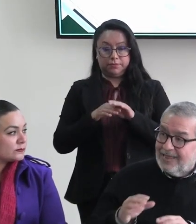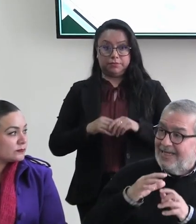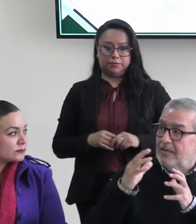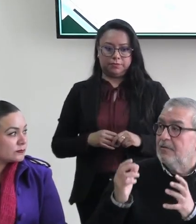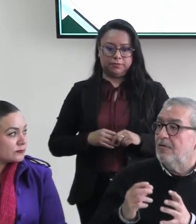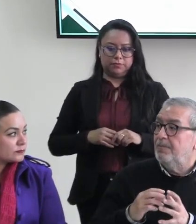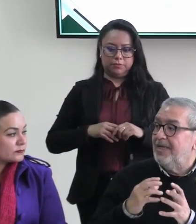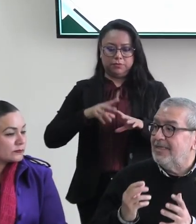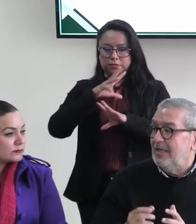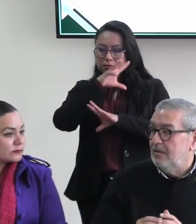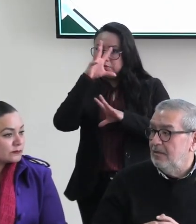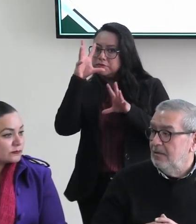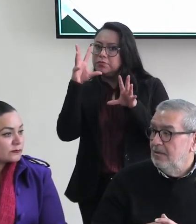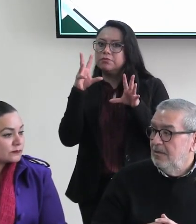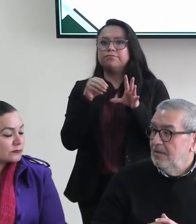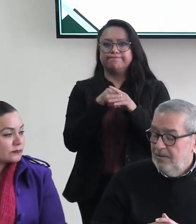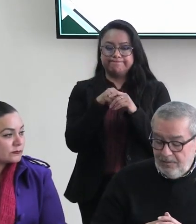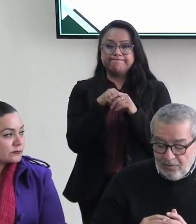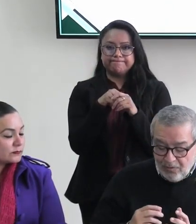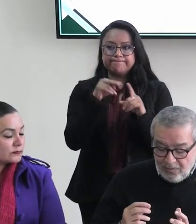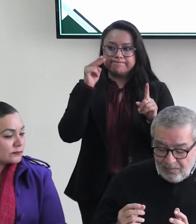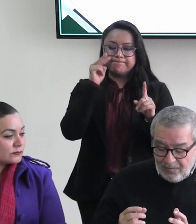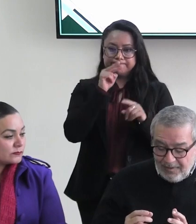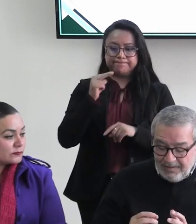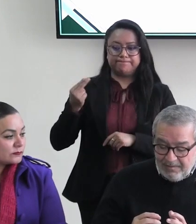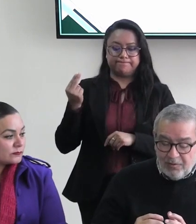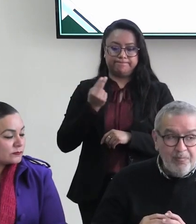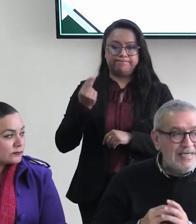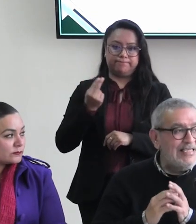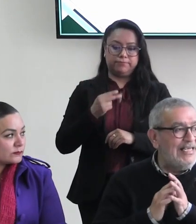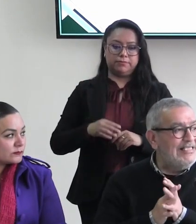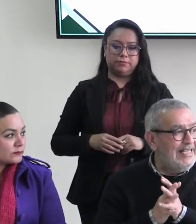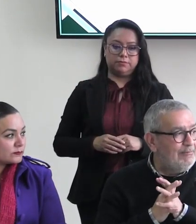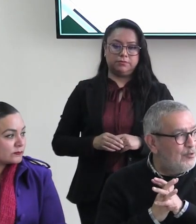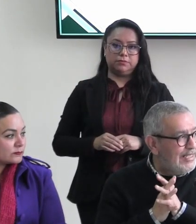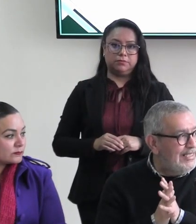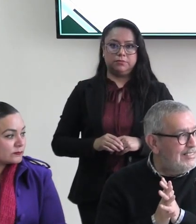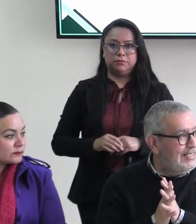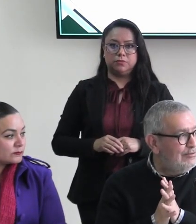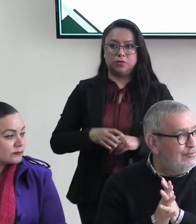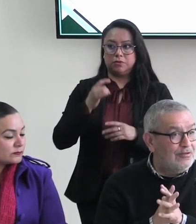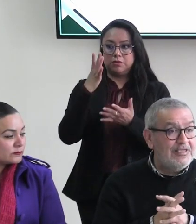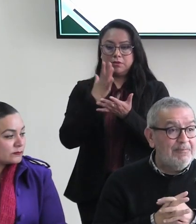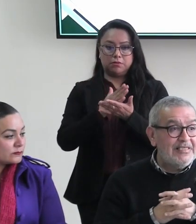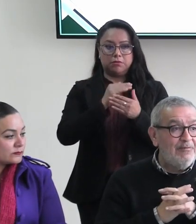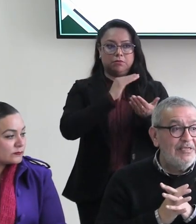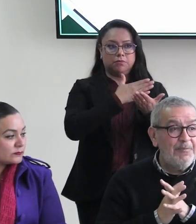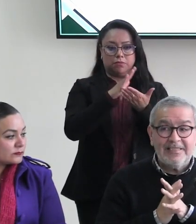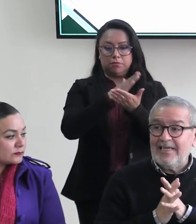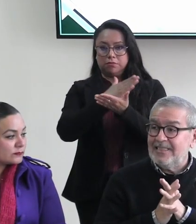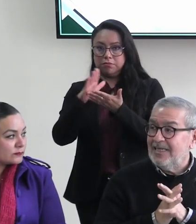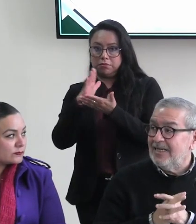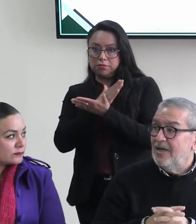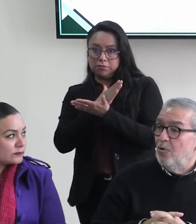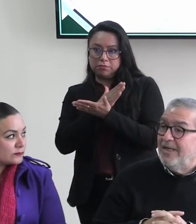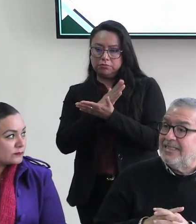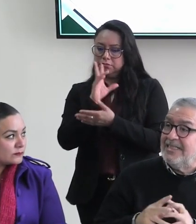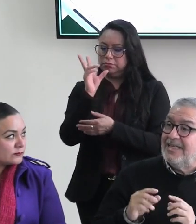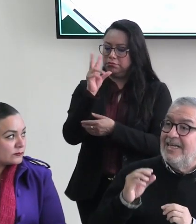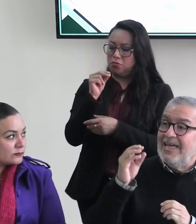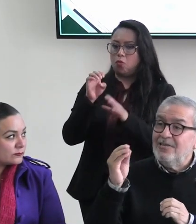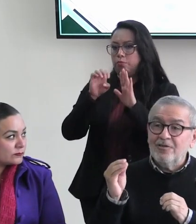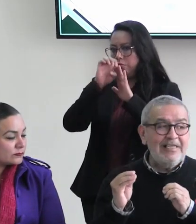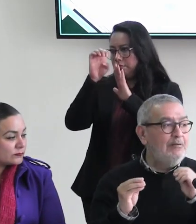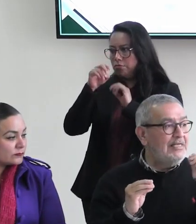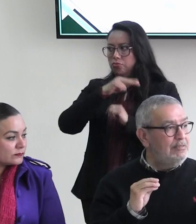quizá total, completa. No parcializar, porque ahí está el asunto. Si empezamos a parcializar o a